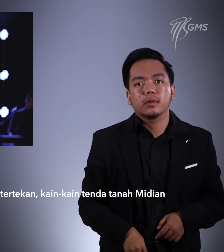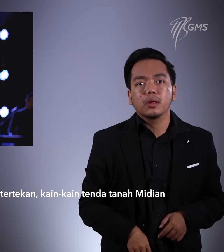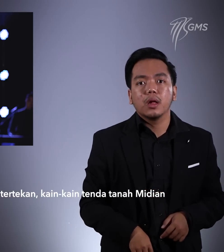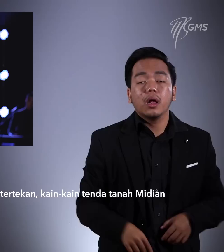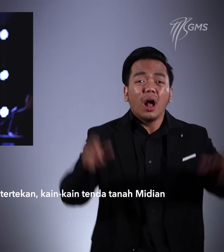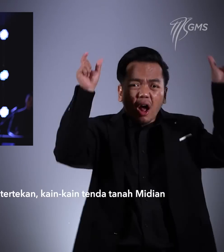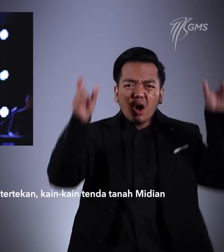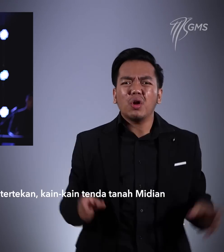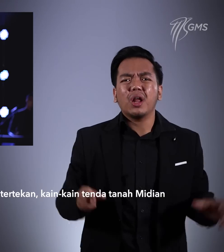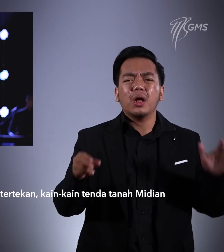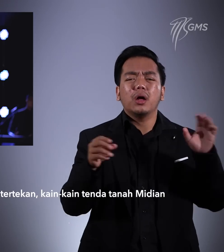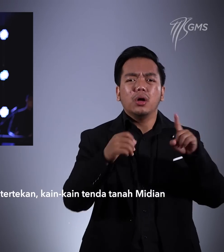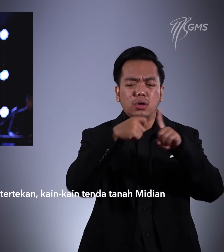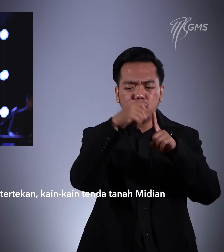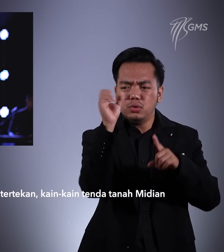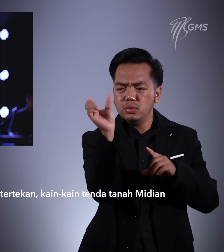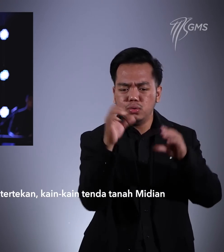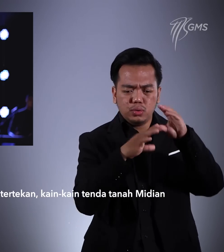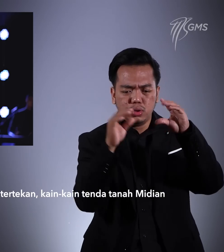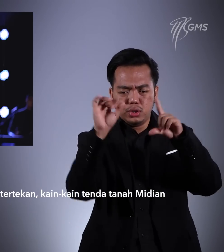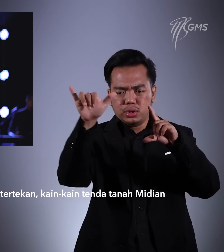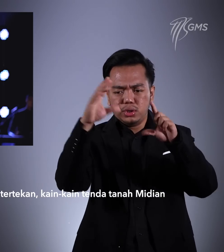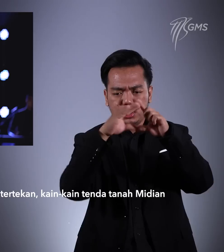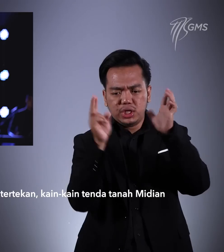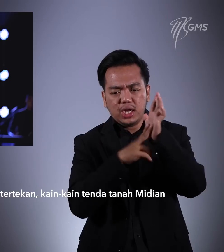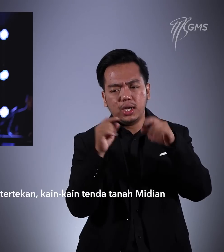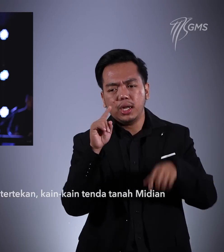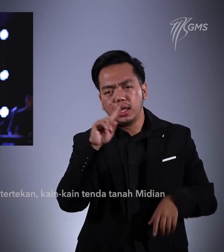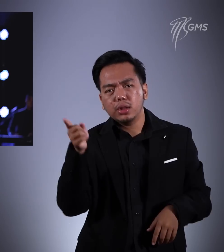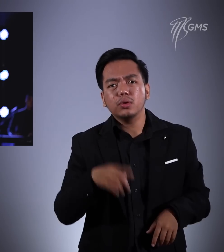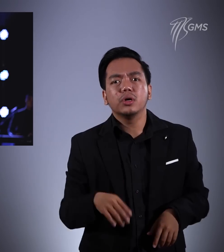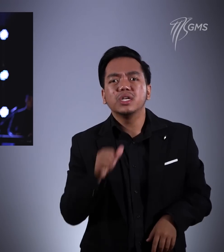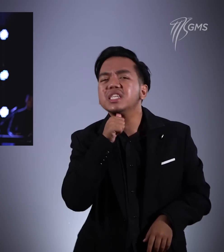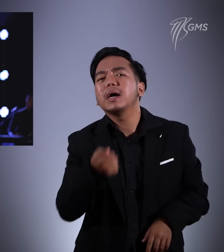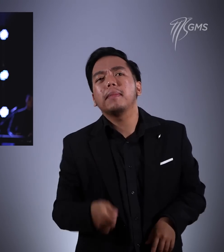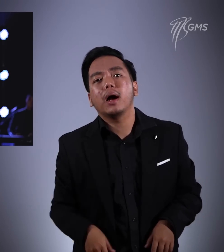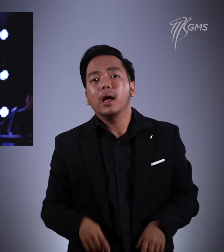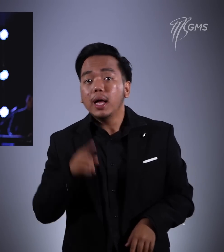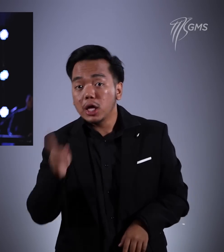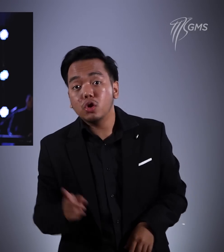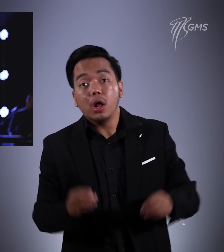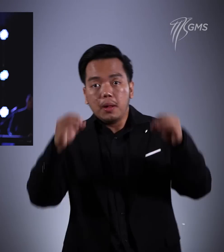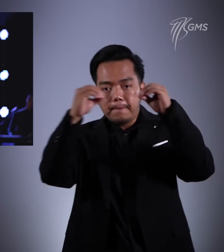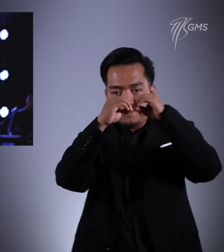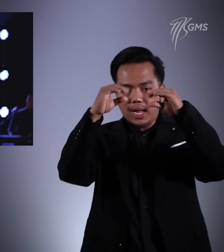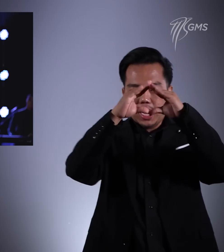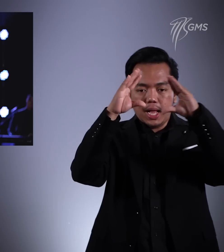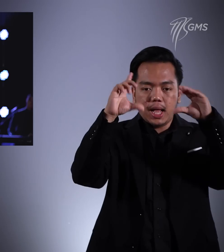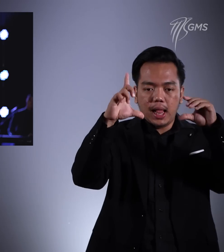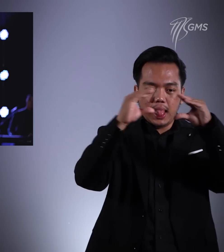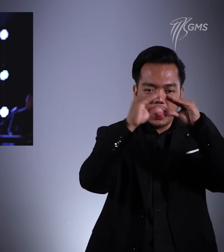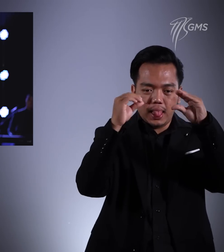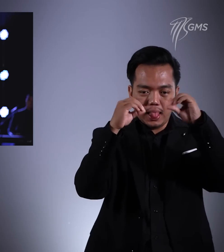Orang Kusyan itu apa? Itu zamannya Balak dan Bileam. Balak sewa